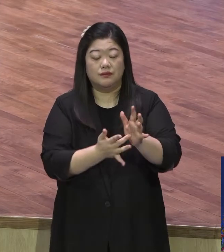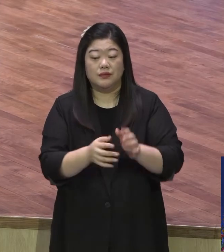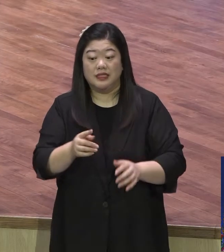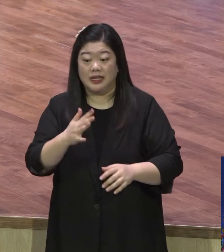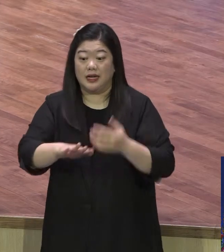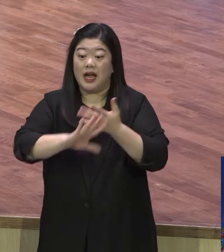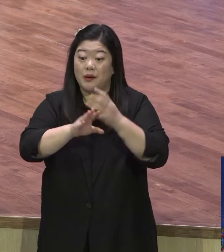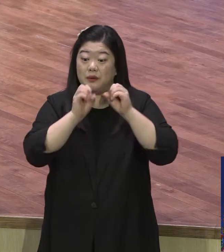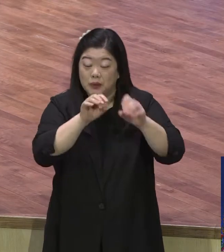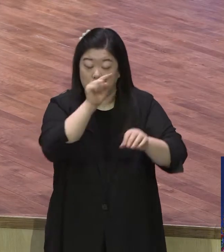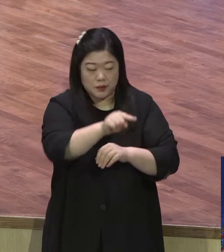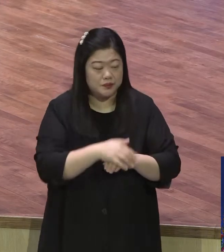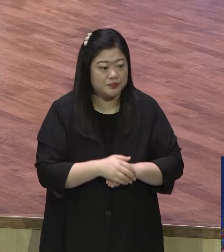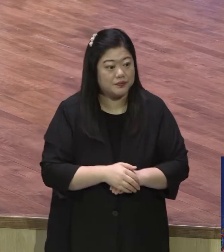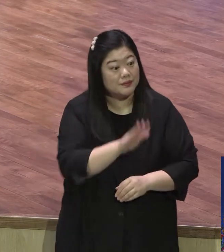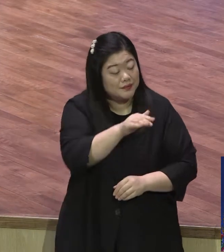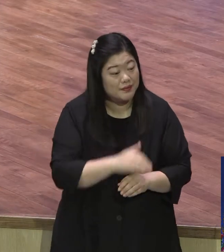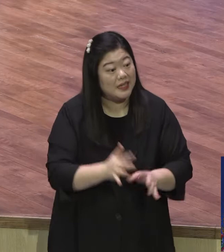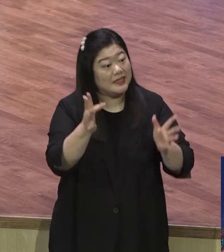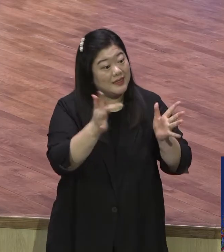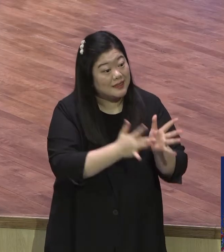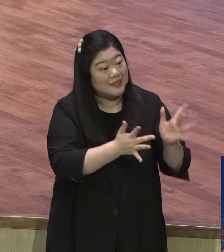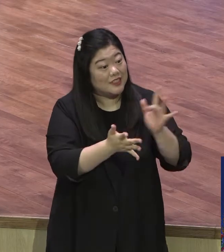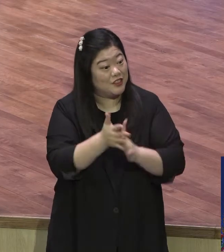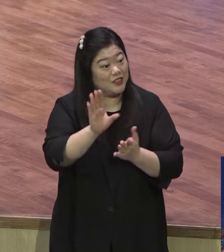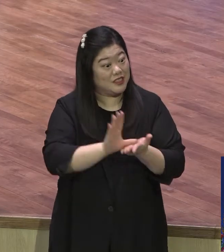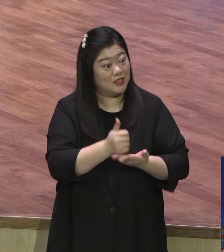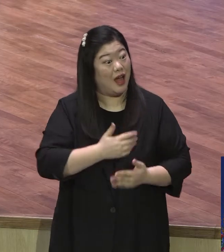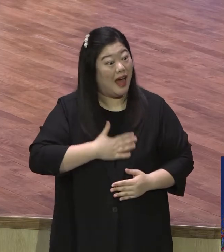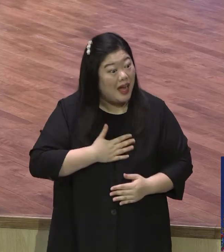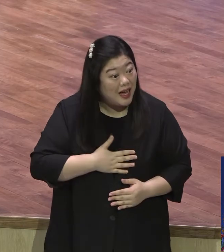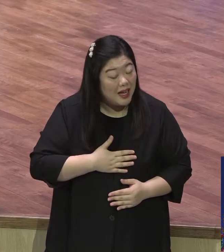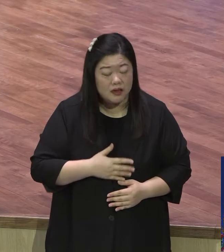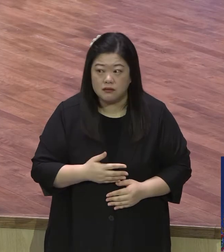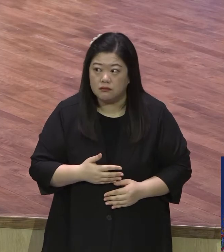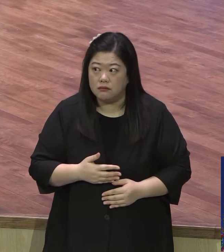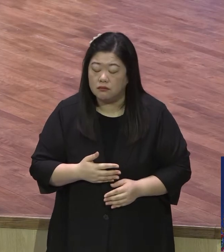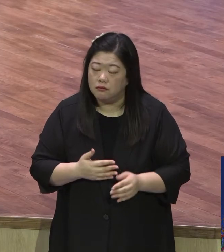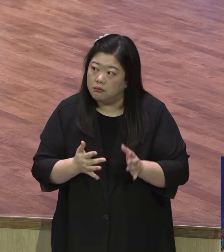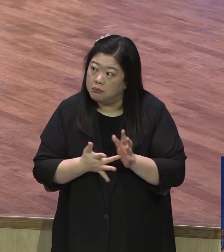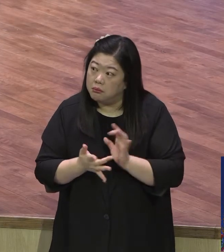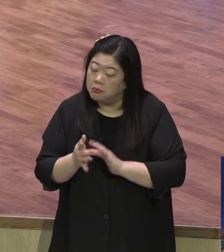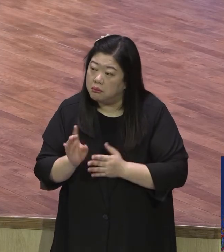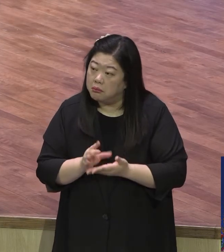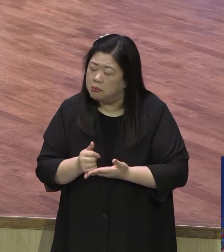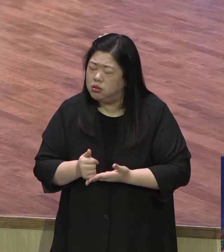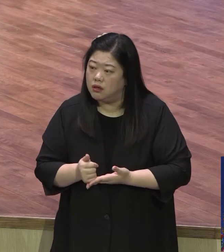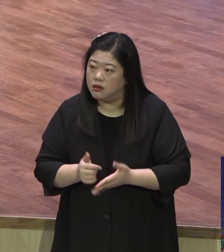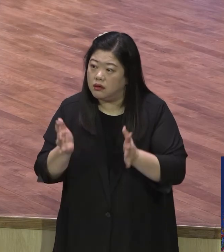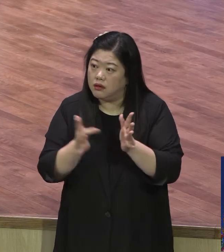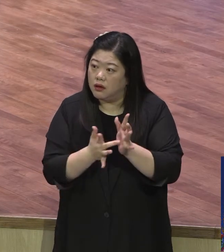예수가 누구신지 아세요 네 누구예요 모릅니다